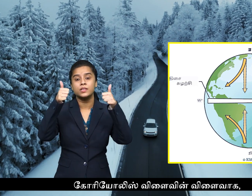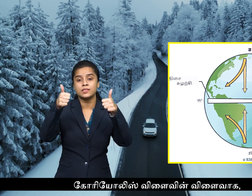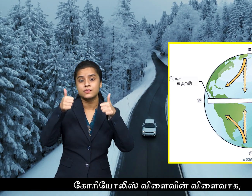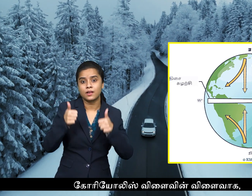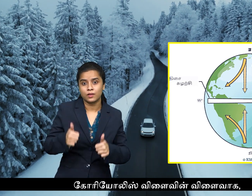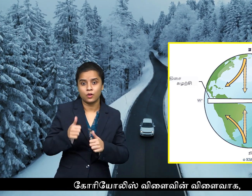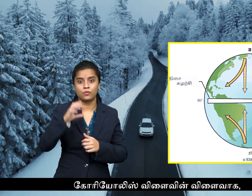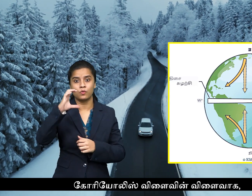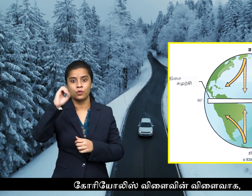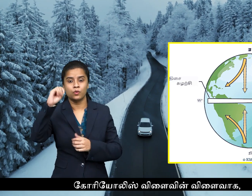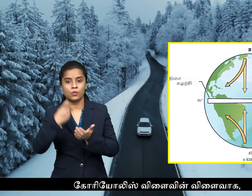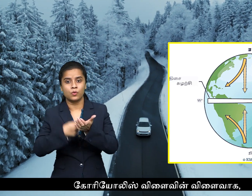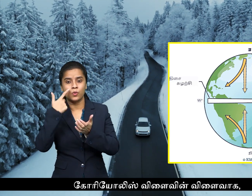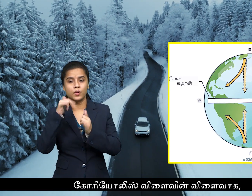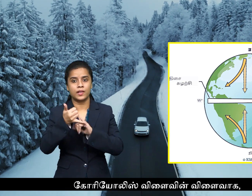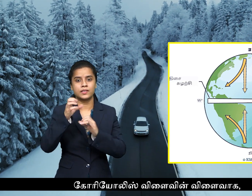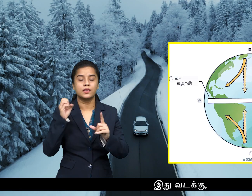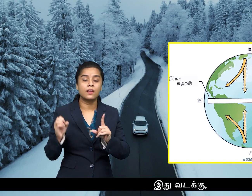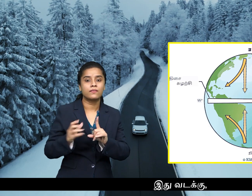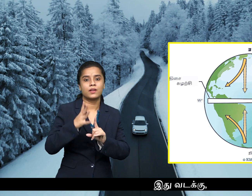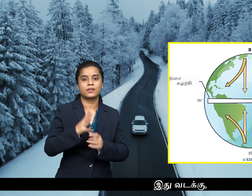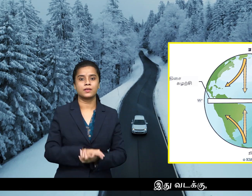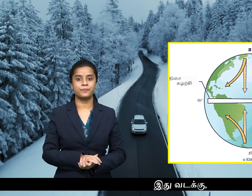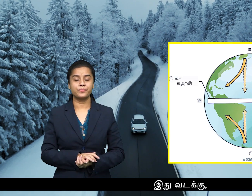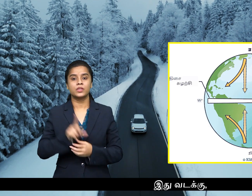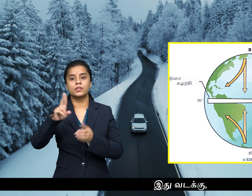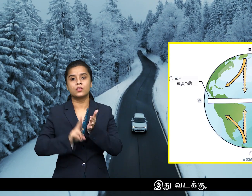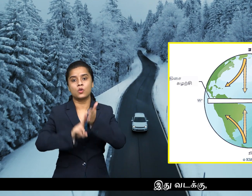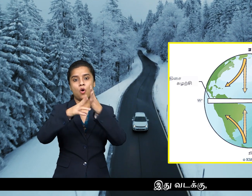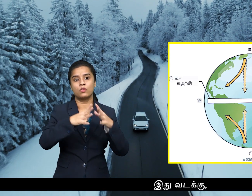கோரியோசில் விளைவின் விளைவாக இது